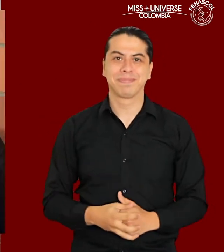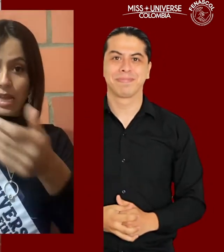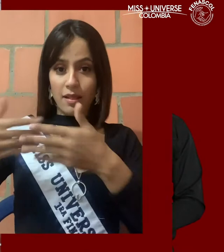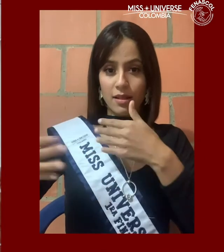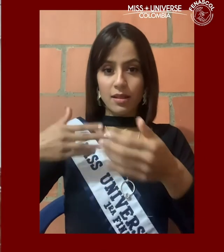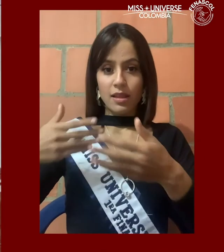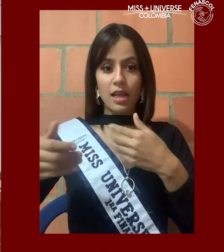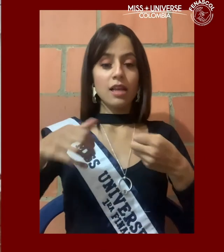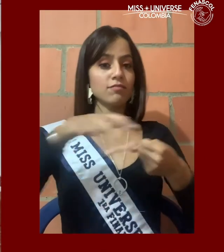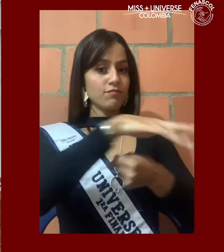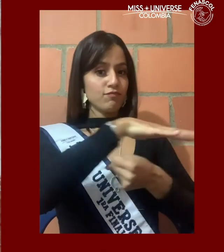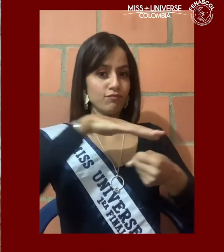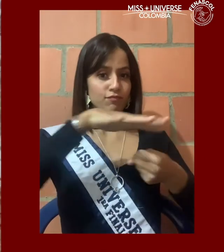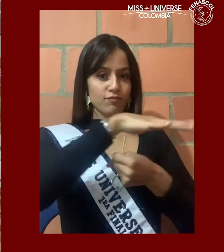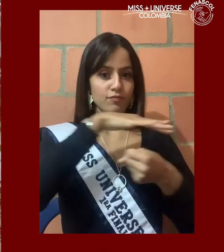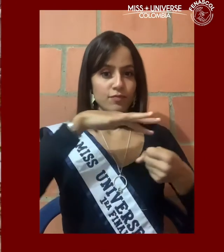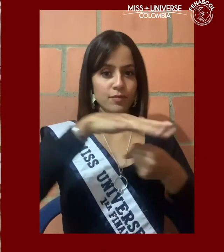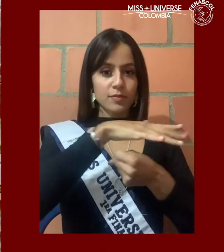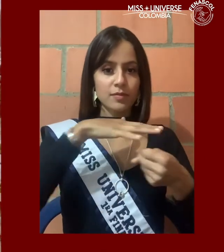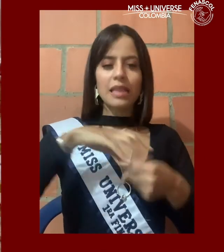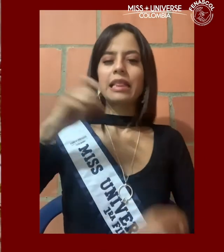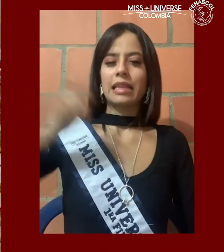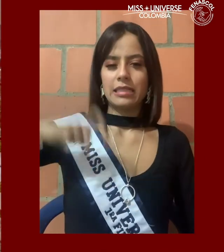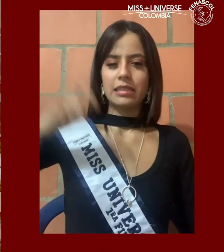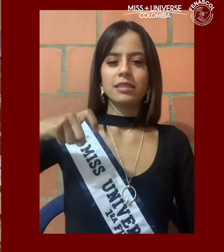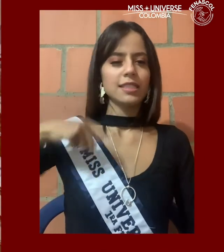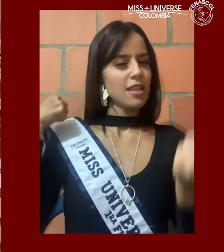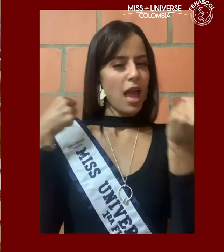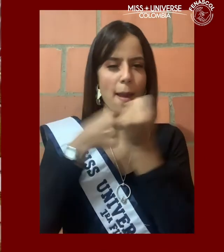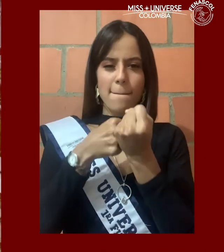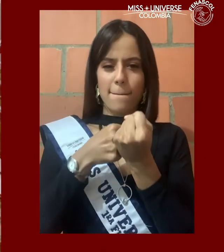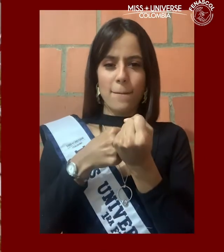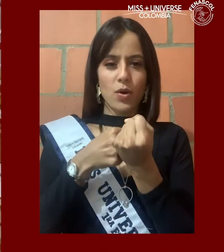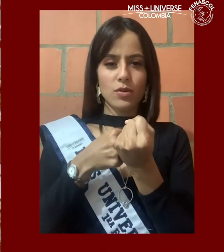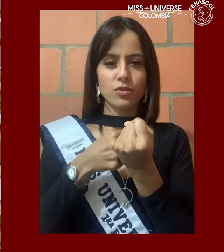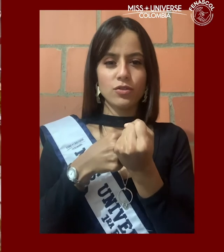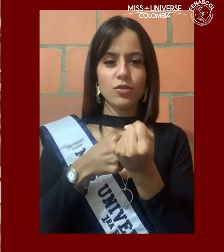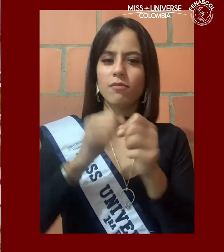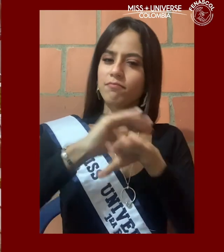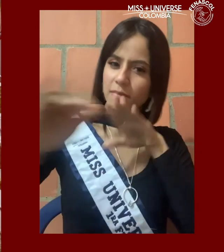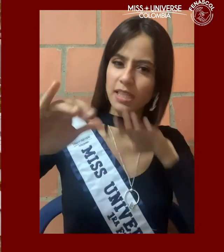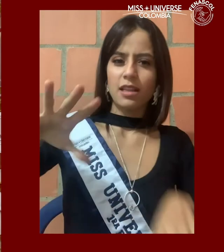San Andrés y Providencia necesitan nuestro apoyo. Vamos todos a ayudar.